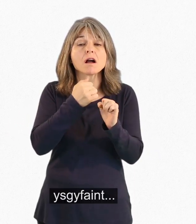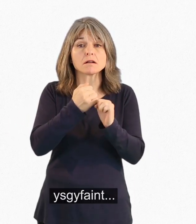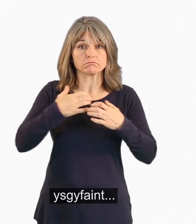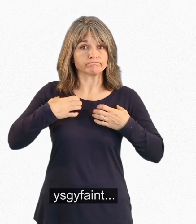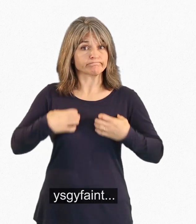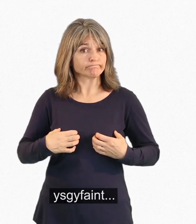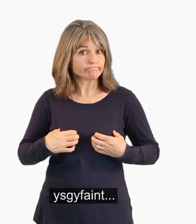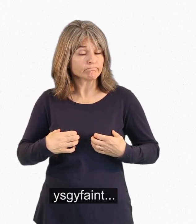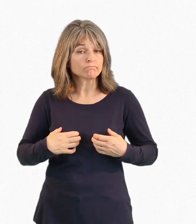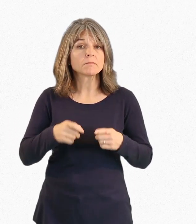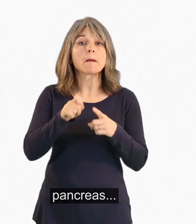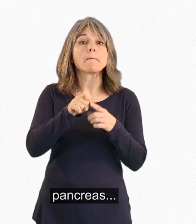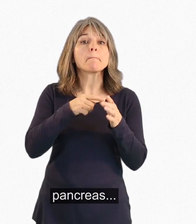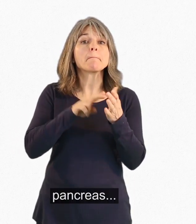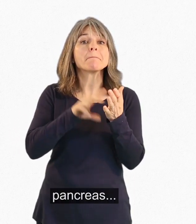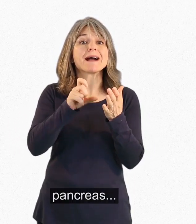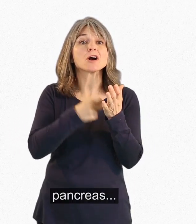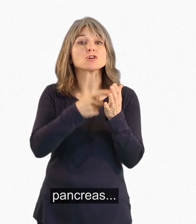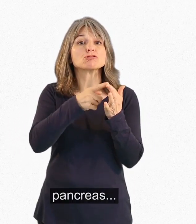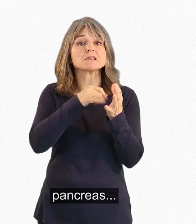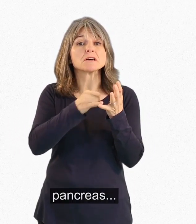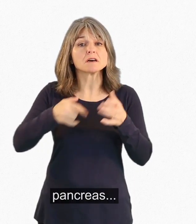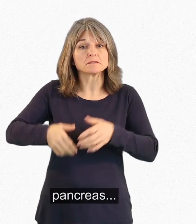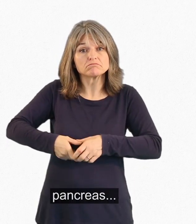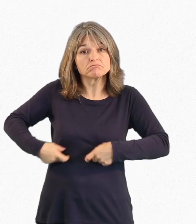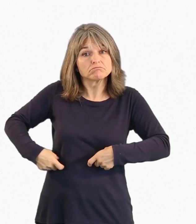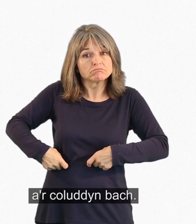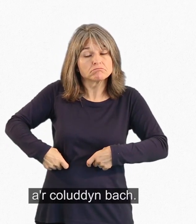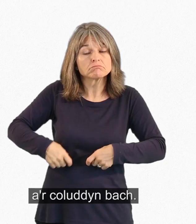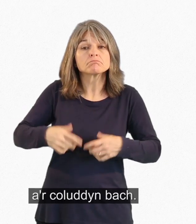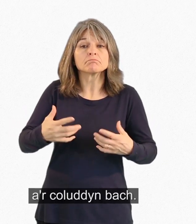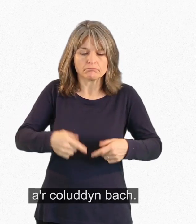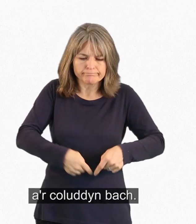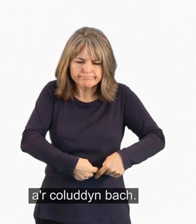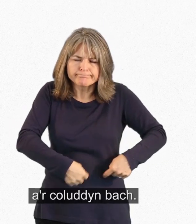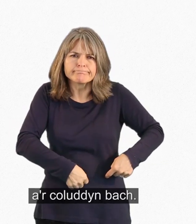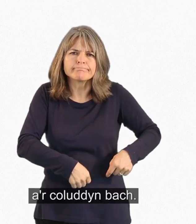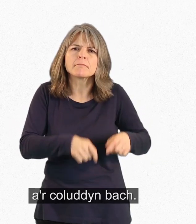ysgyfaint, pancrys, arcolyddin bach.